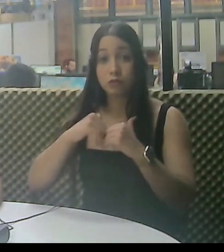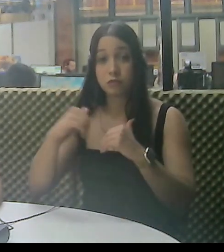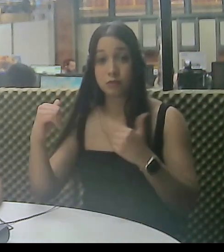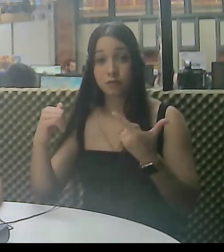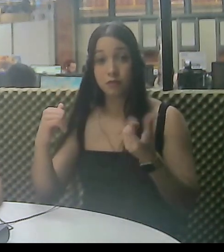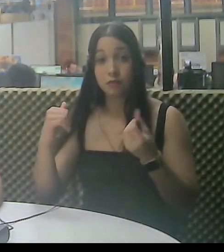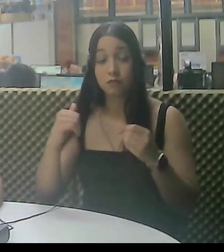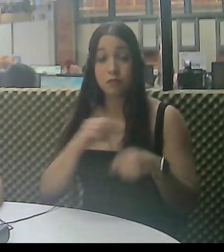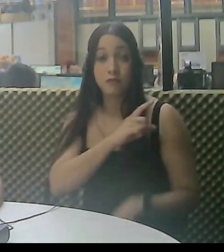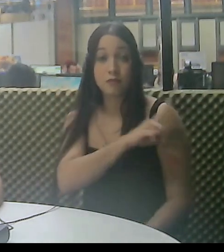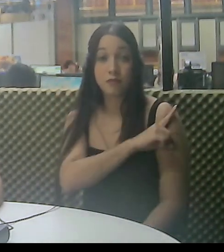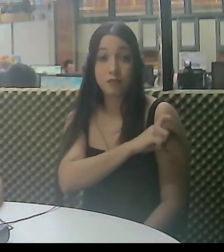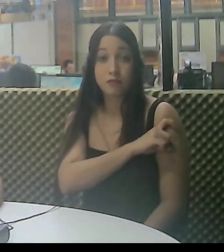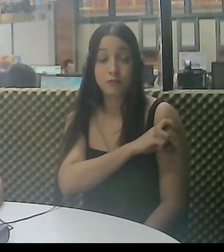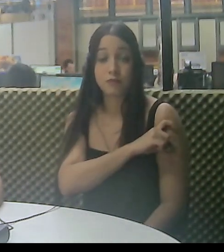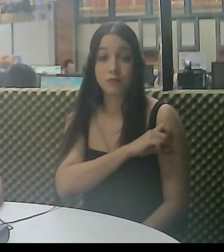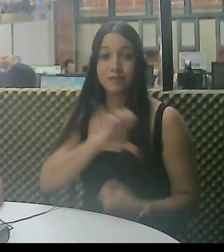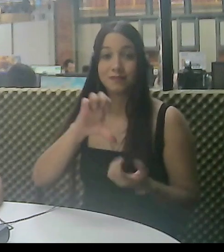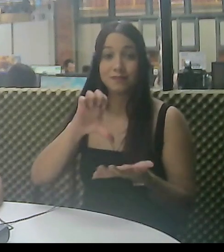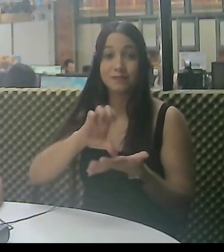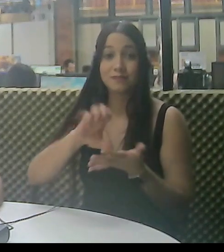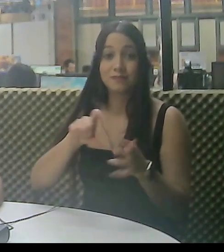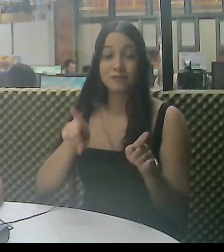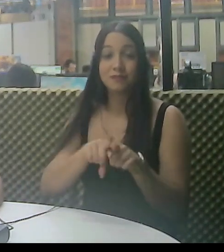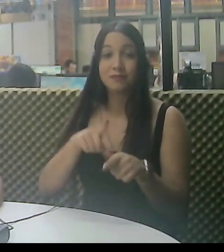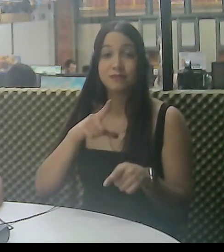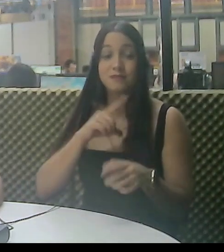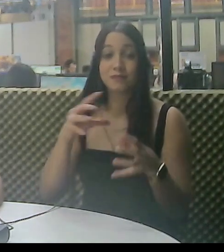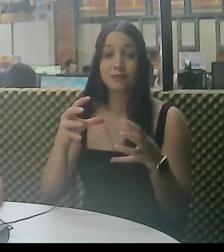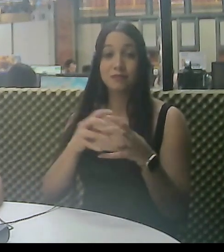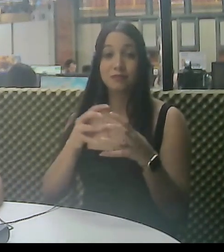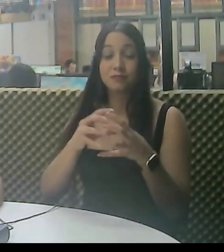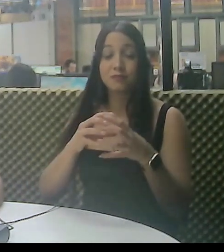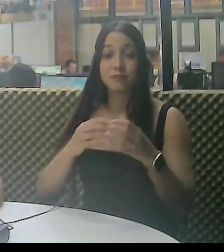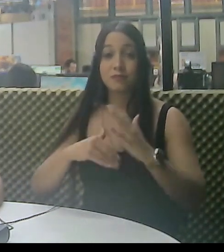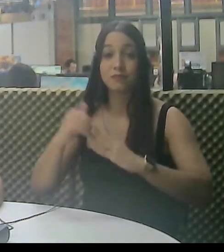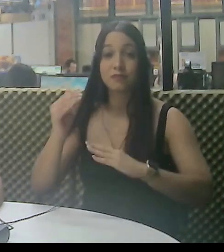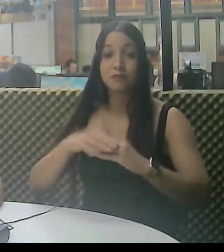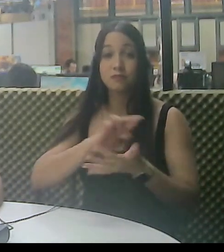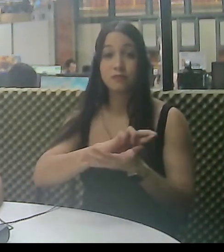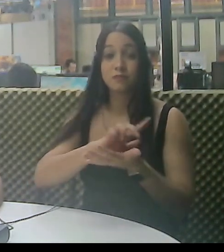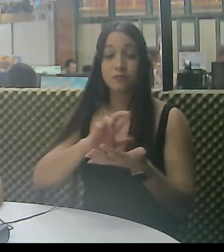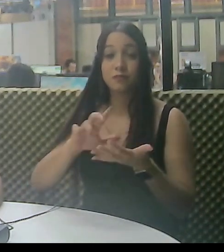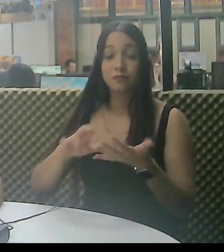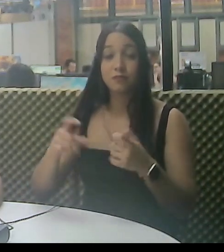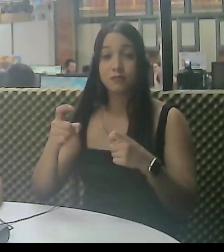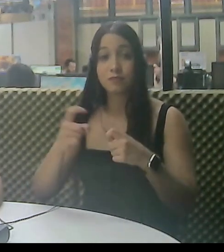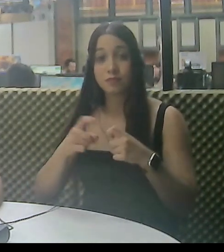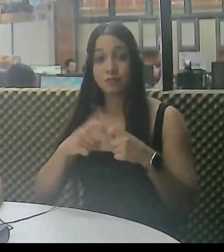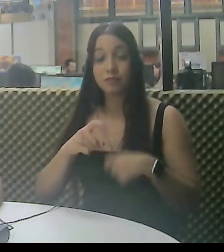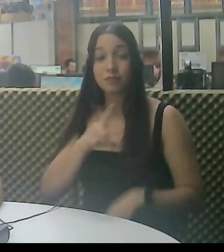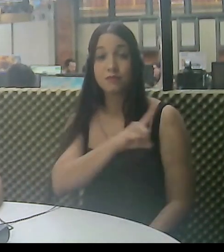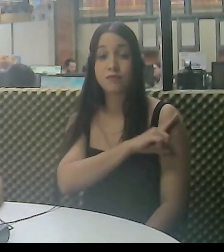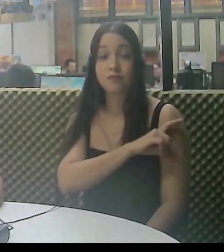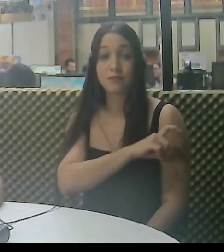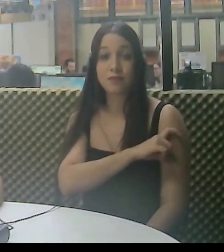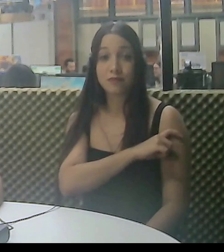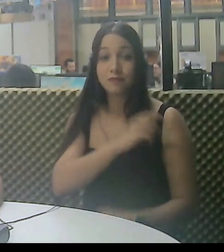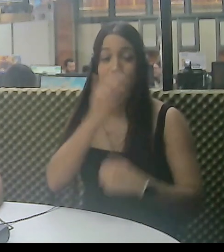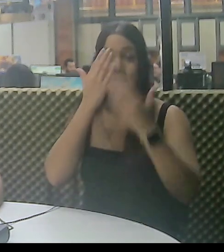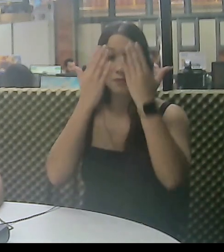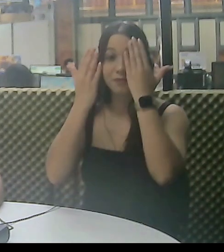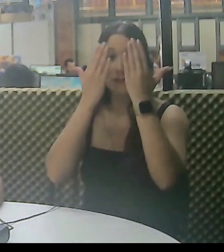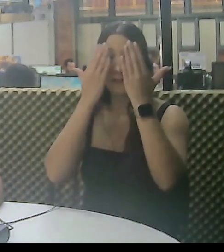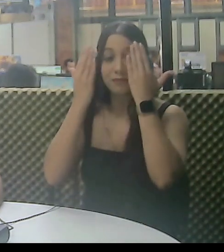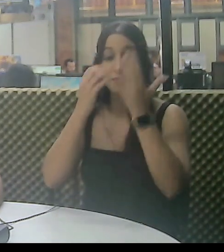26 de enfermarias. A unidade também conta com a equipe multidisciplinar, composta por médicos, enfermeiras,